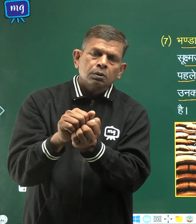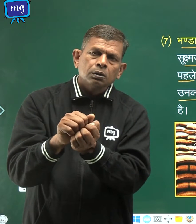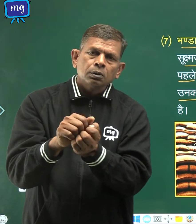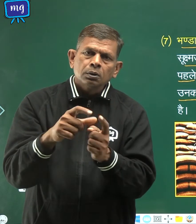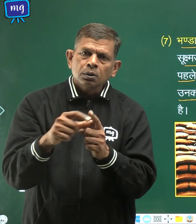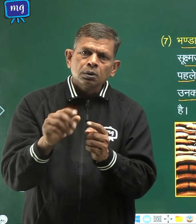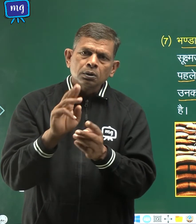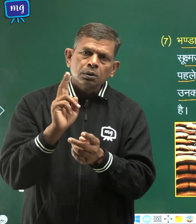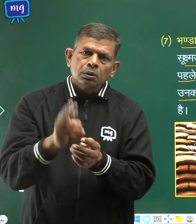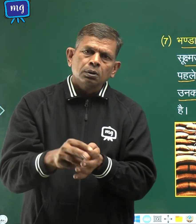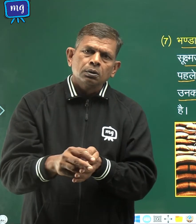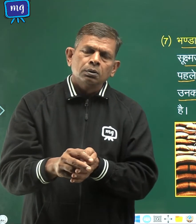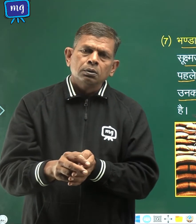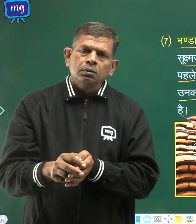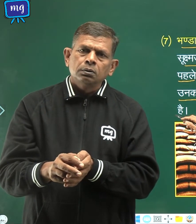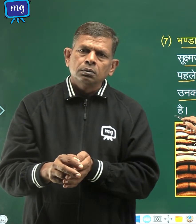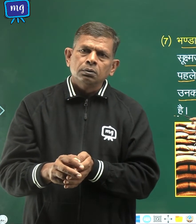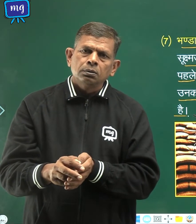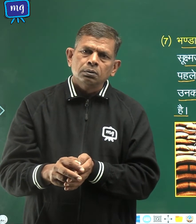किया जाता है।